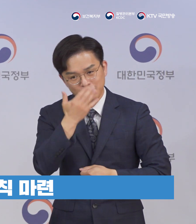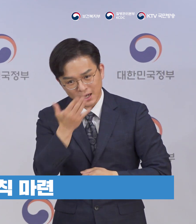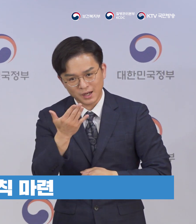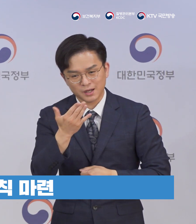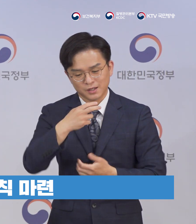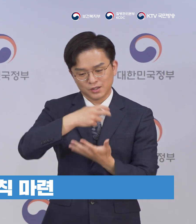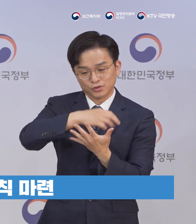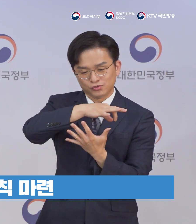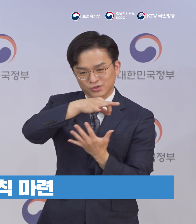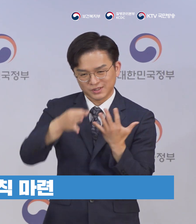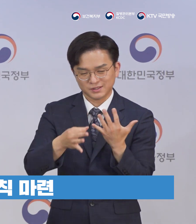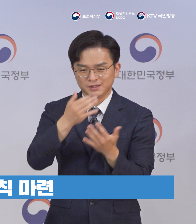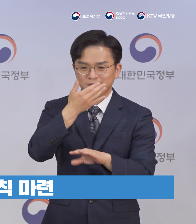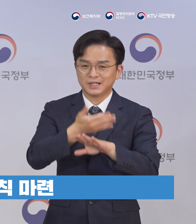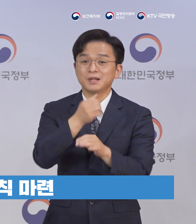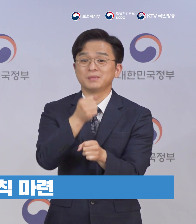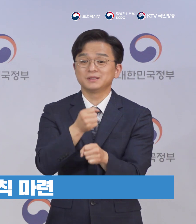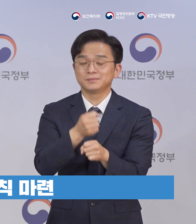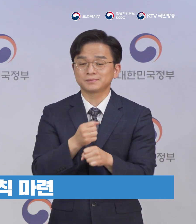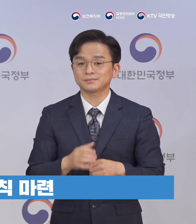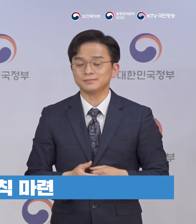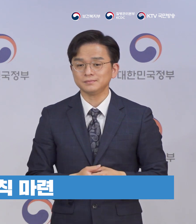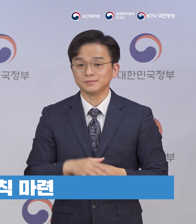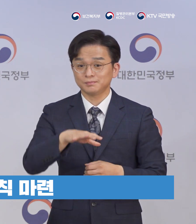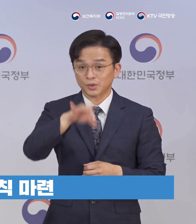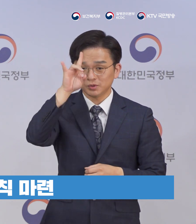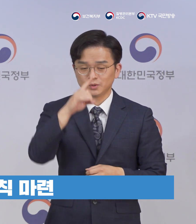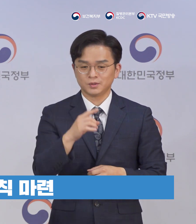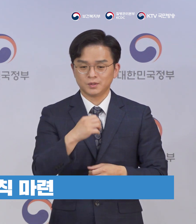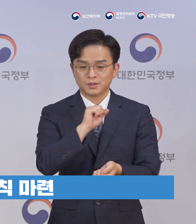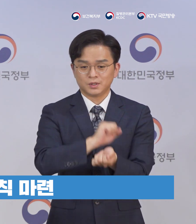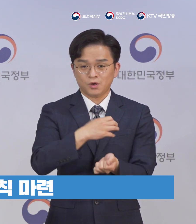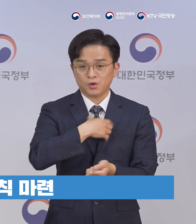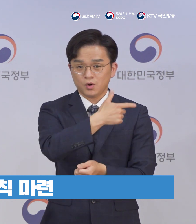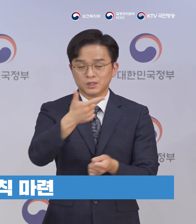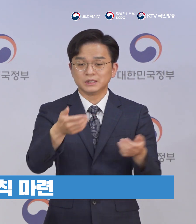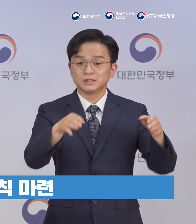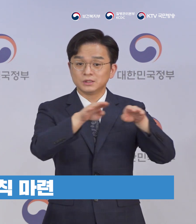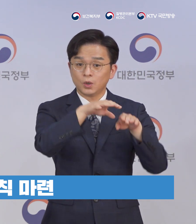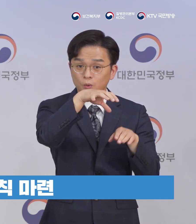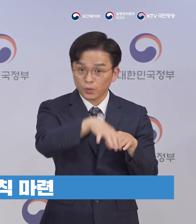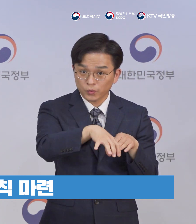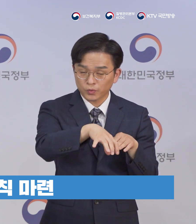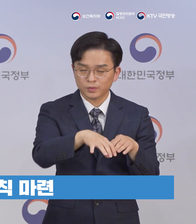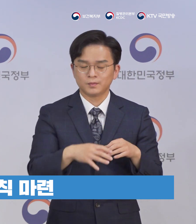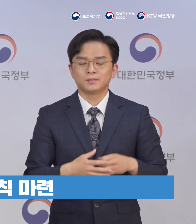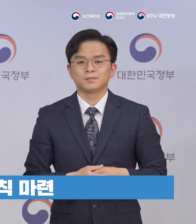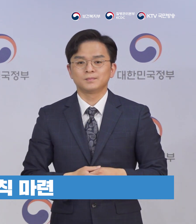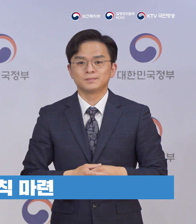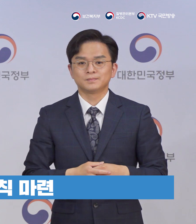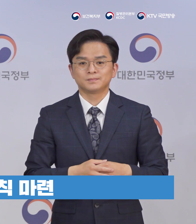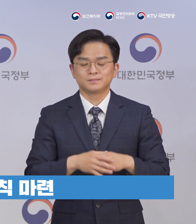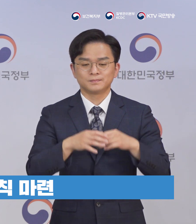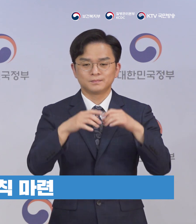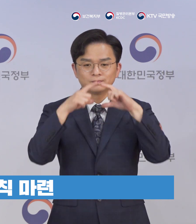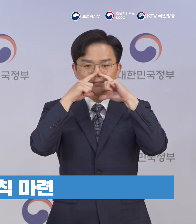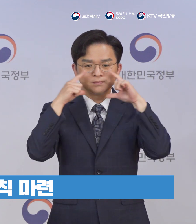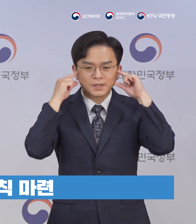시설 유형에 따라 방역수칙의 수준과 이행력을 높일 수 있는 방안을 다르게 마련할